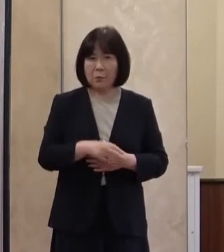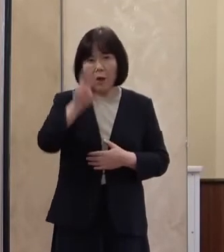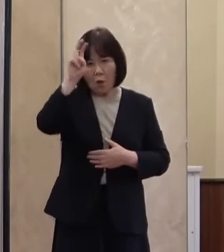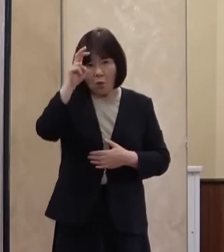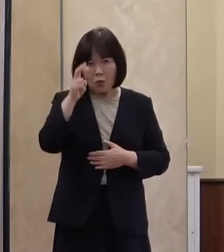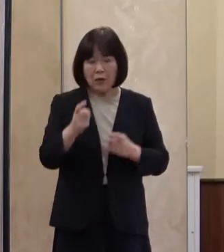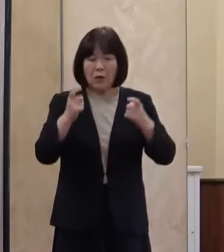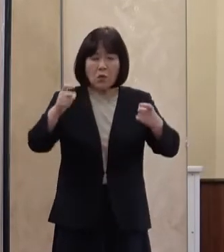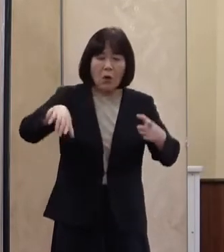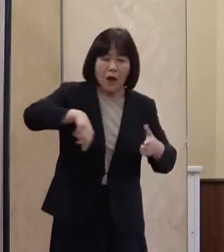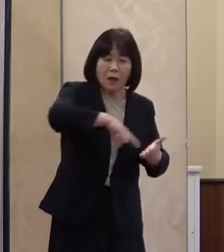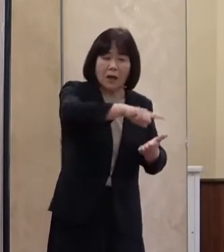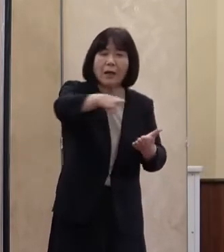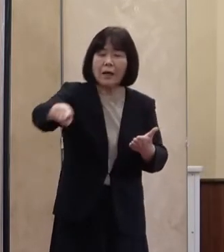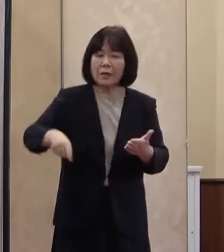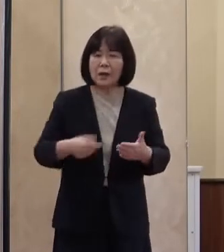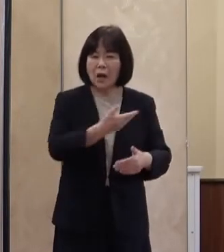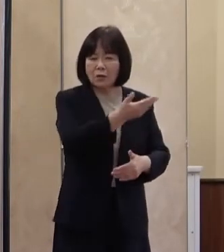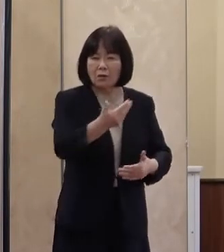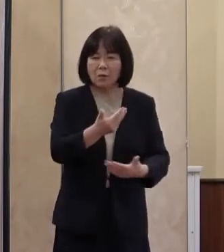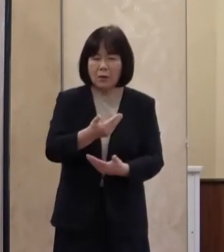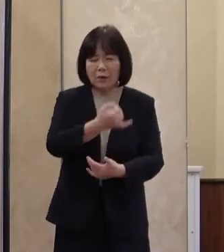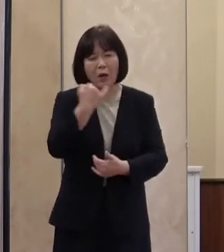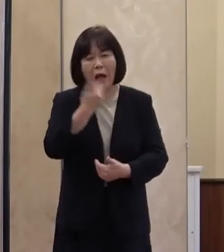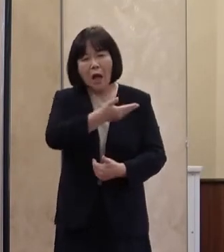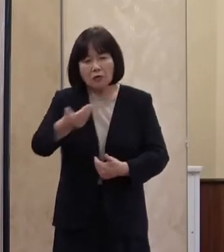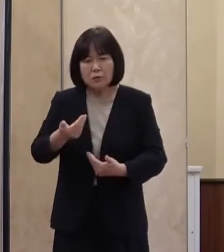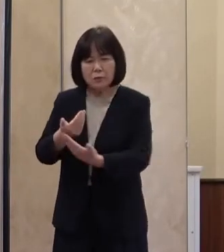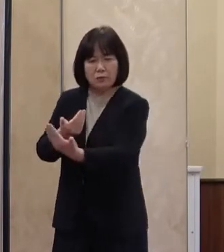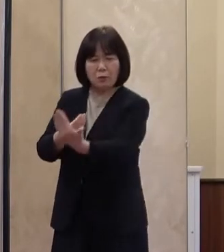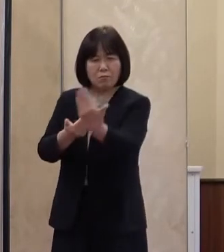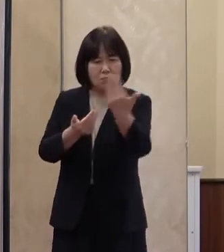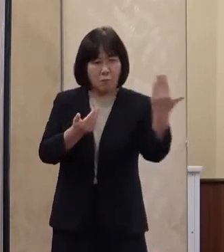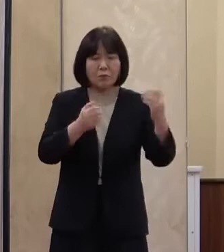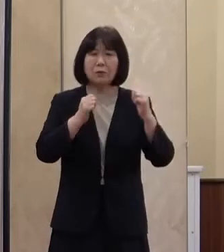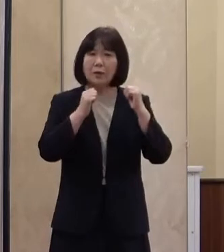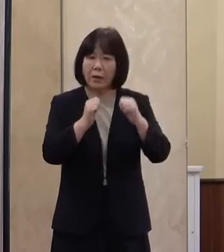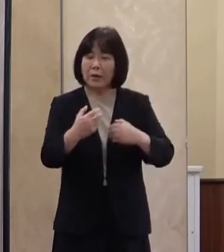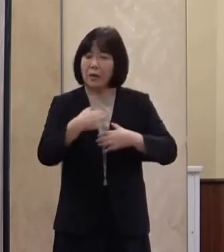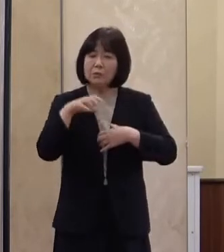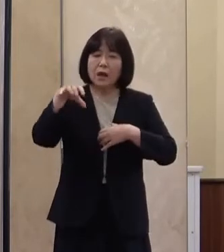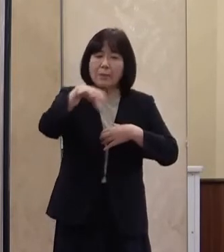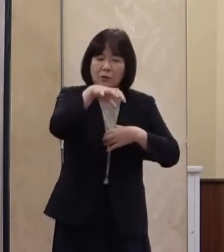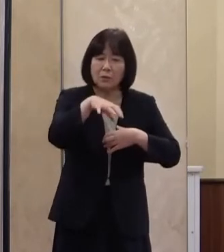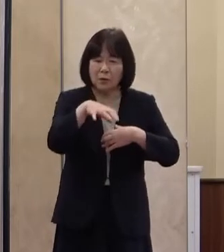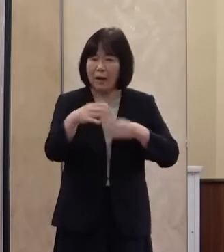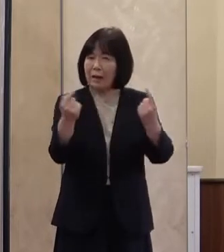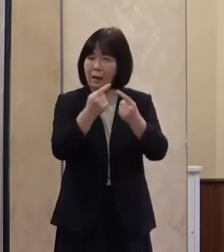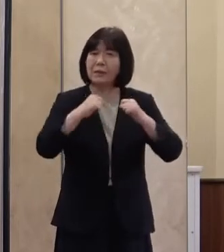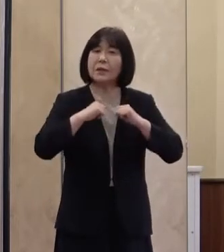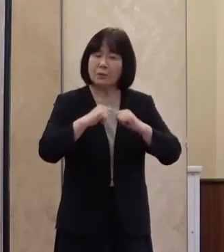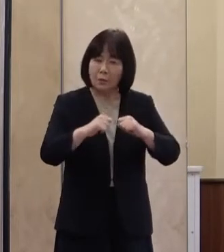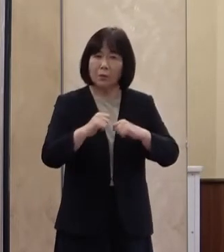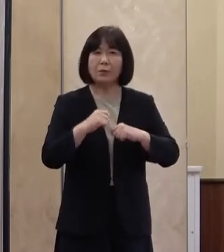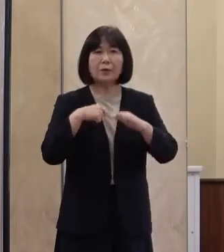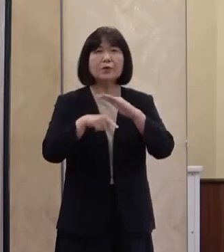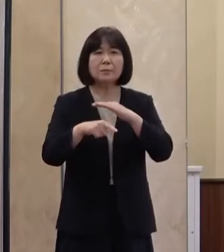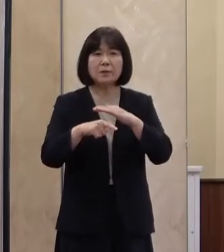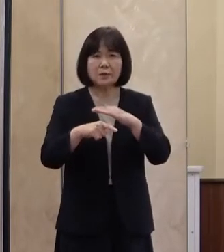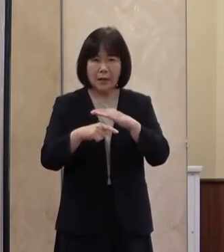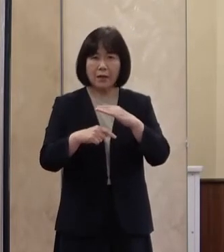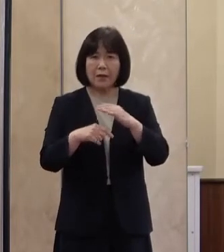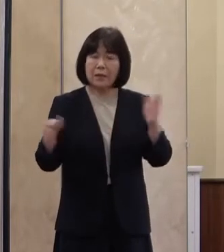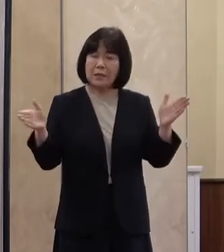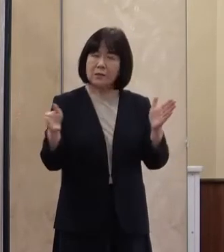リア全体の防潮堤対策をやっていこう、そして、まあ、危険なところからやっていこうということで、3年全部で10年